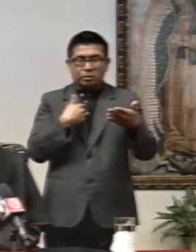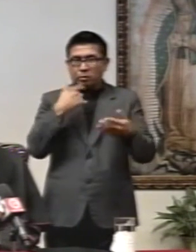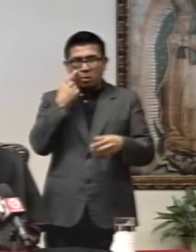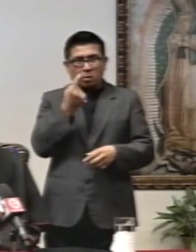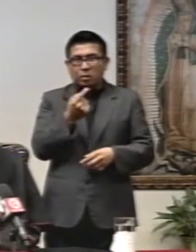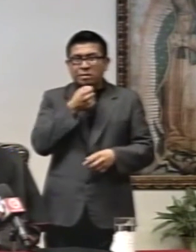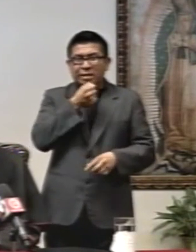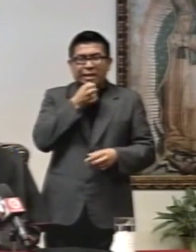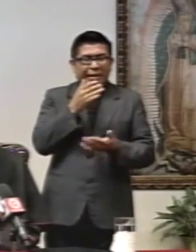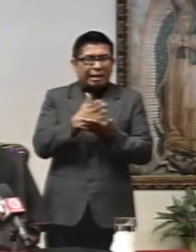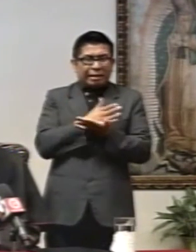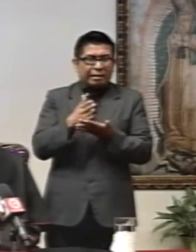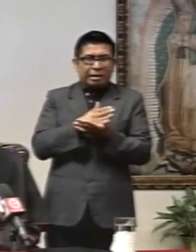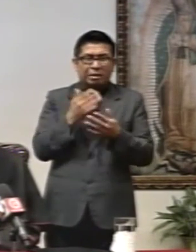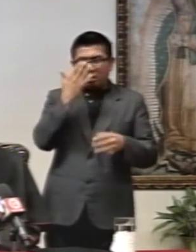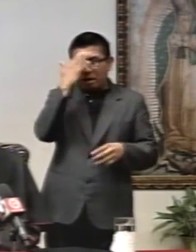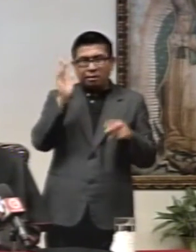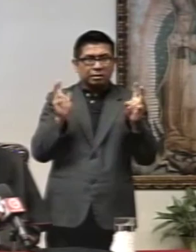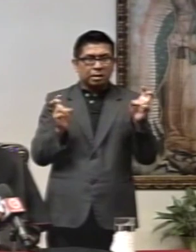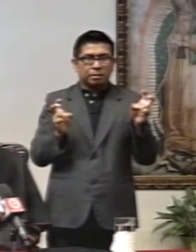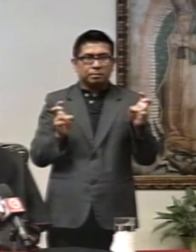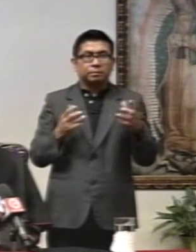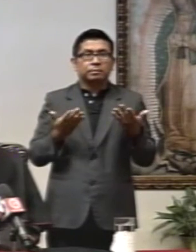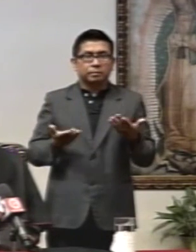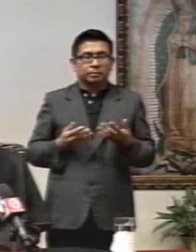menor información y entonces